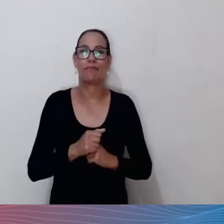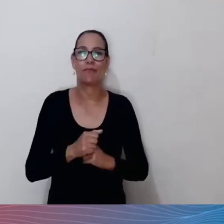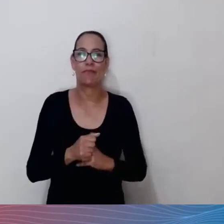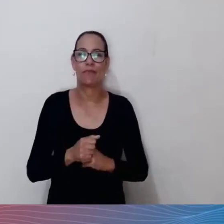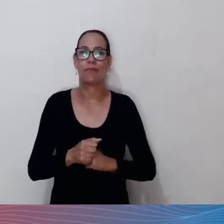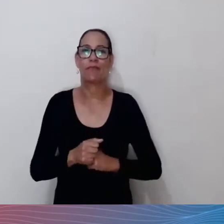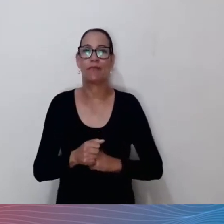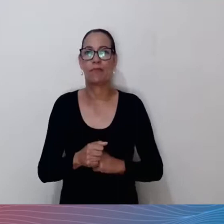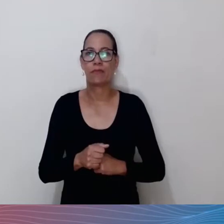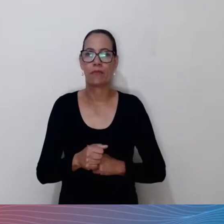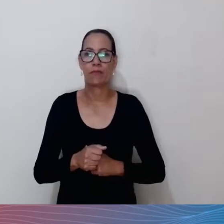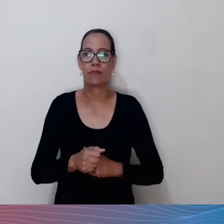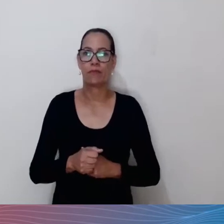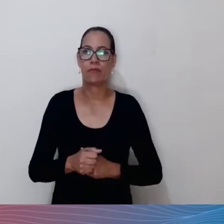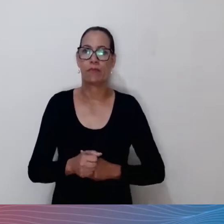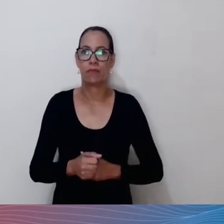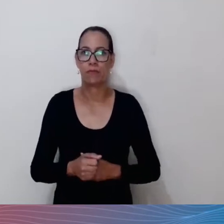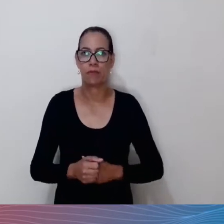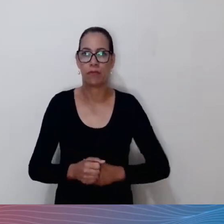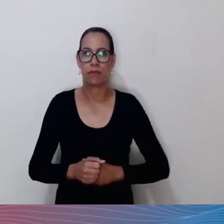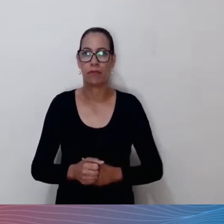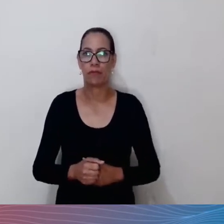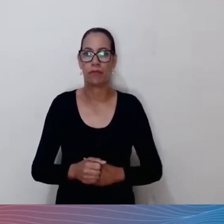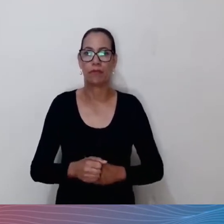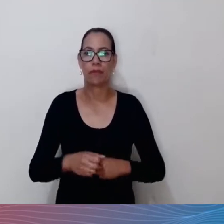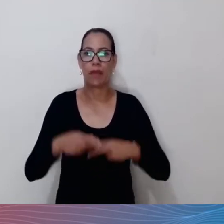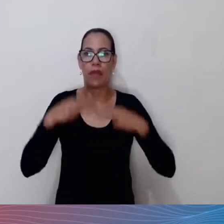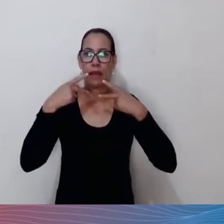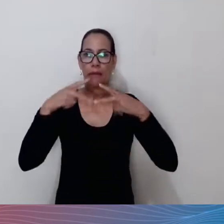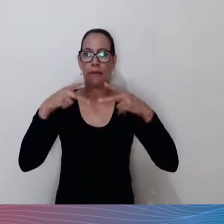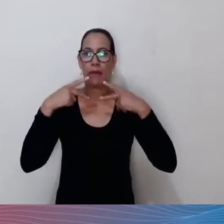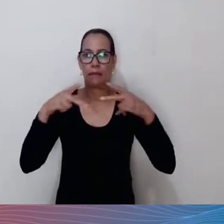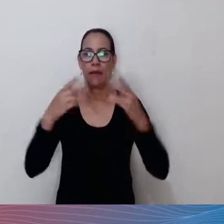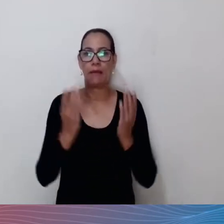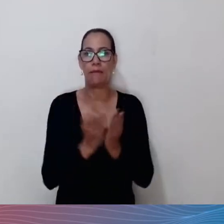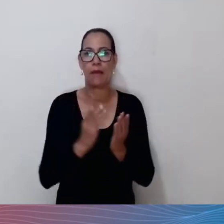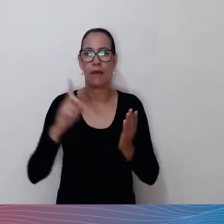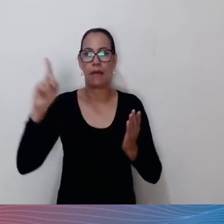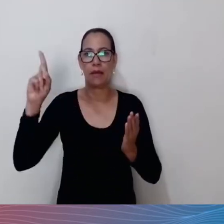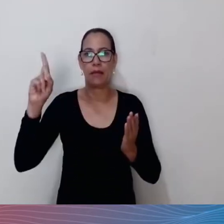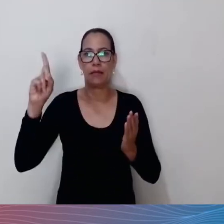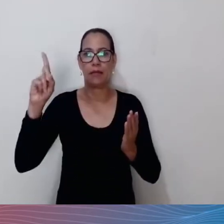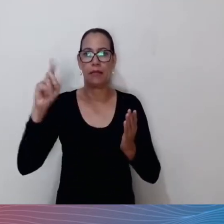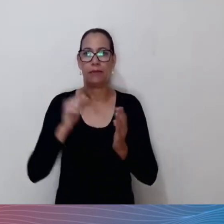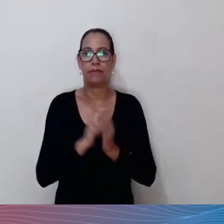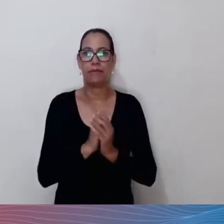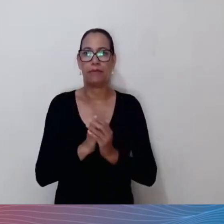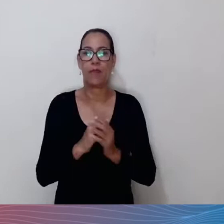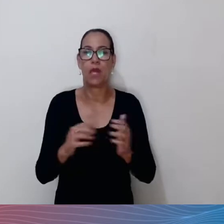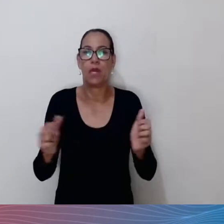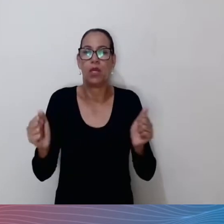palavra profética que comporá o alimento diário.